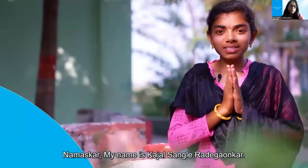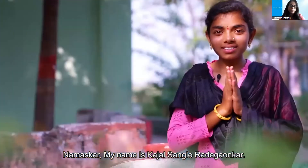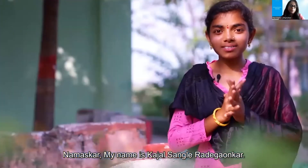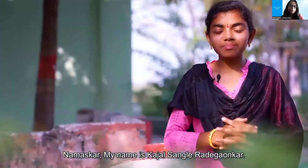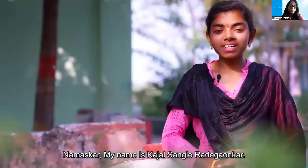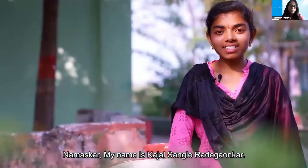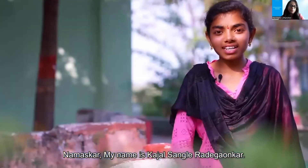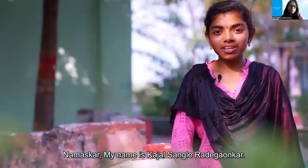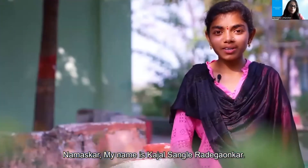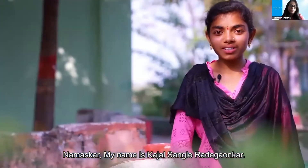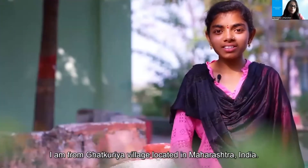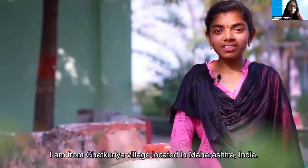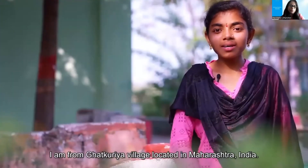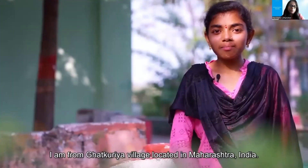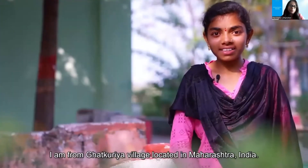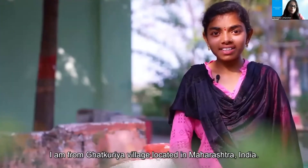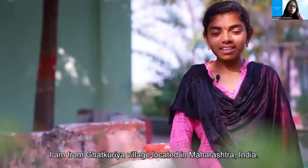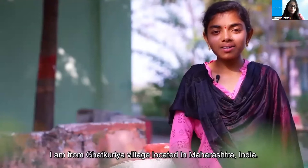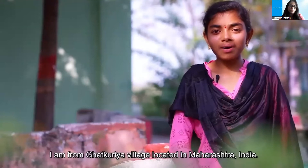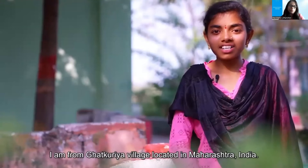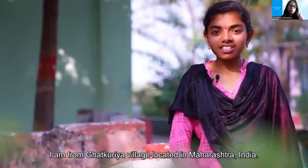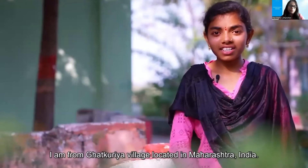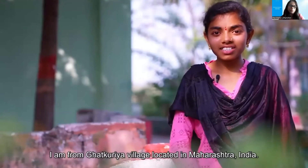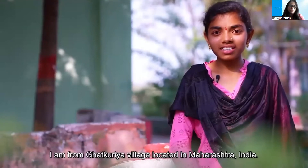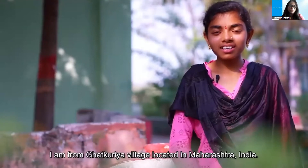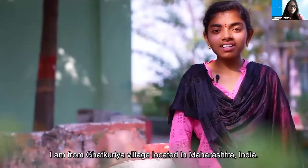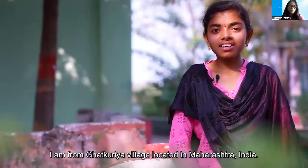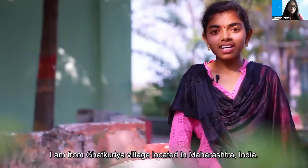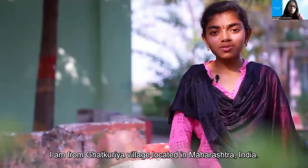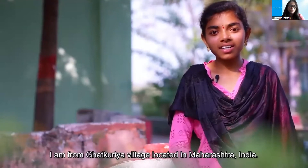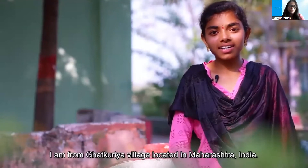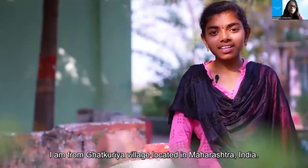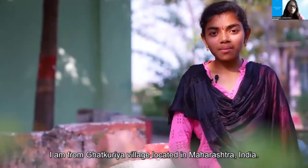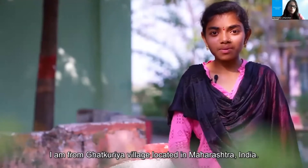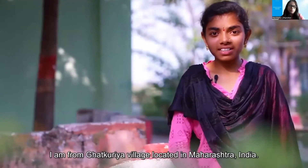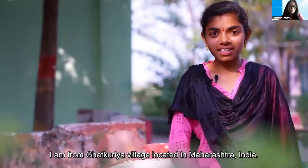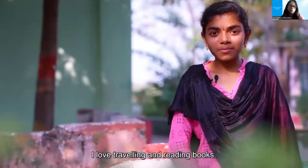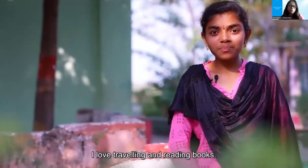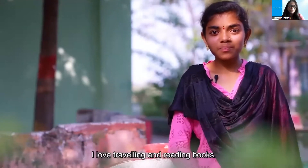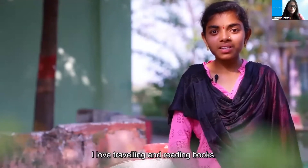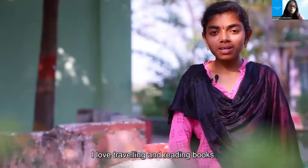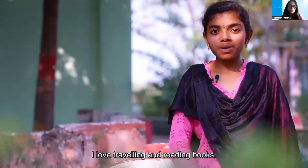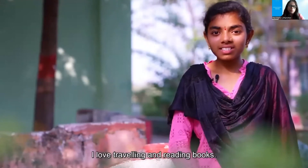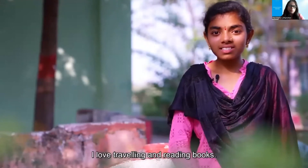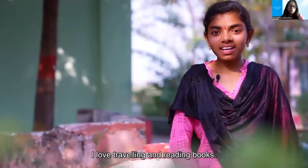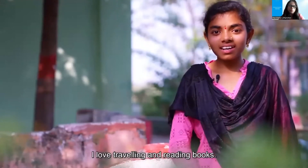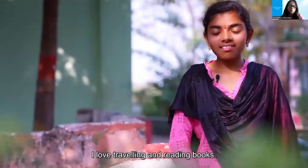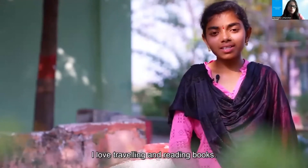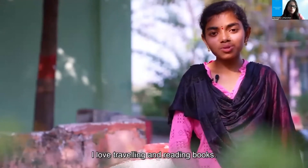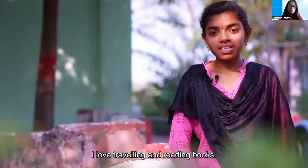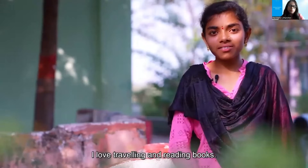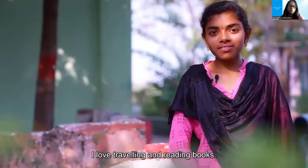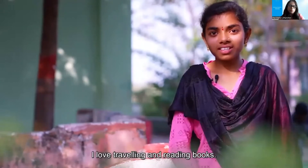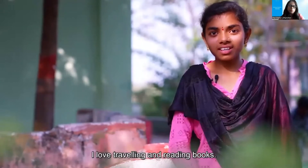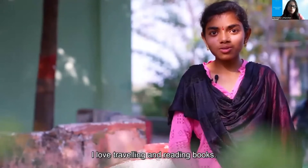नमस्कार, मी काजल चांगदेव राडेगावकर भारतातील महाराष्ट्र राज्यातील घाटकुड्या ग्रामीण भागात राहते. मला प्रवास करायला